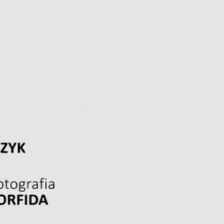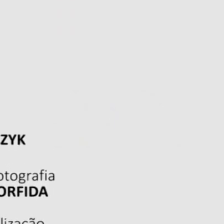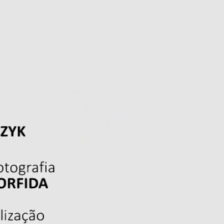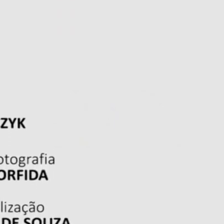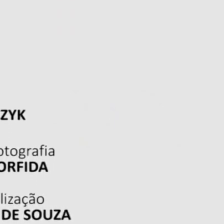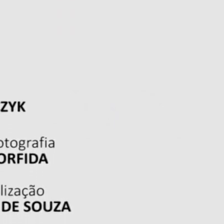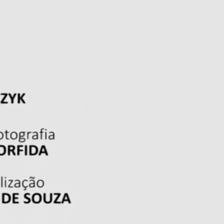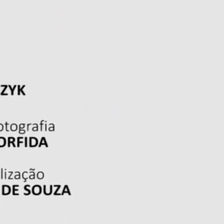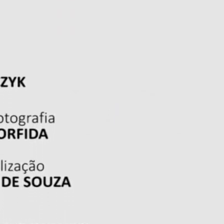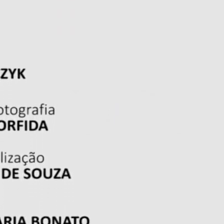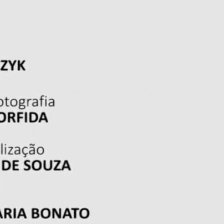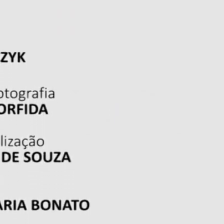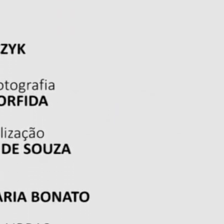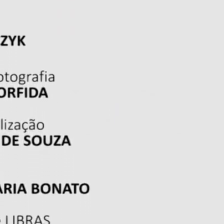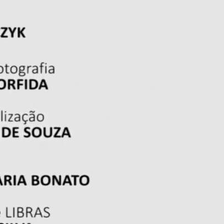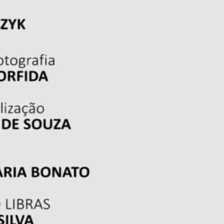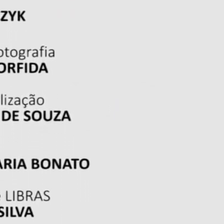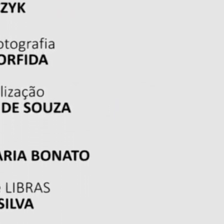Tchau!